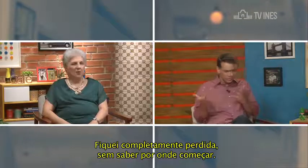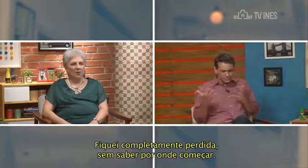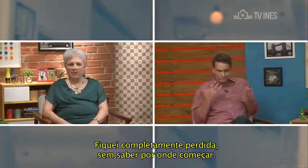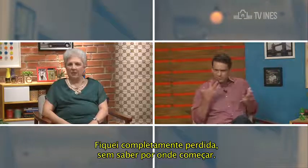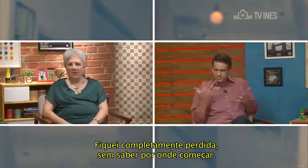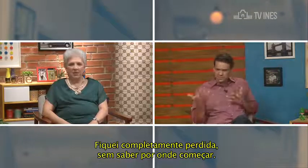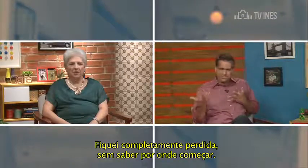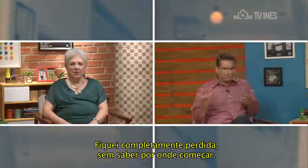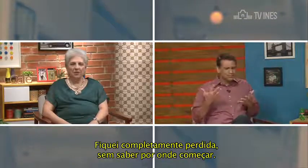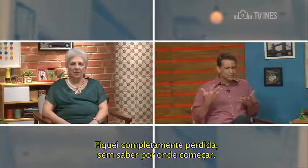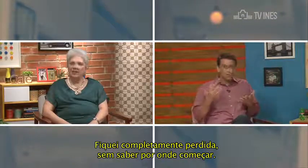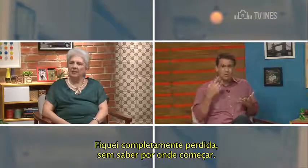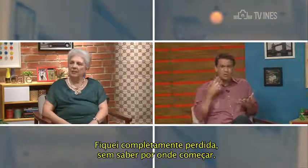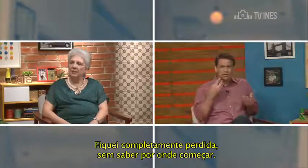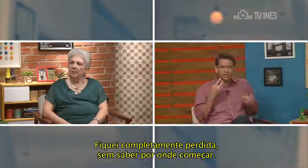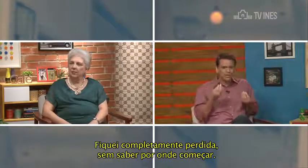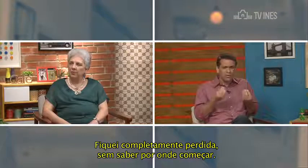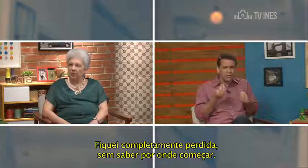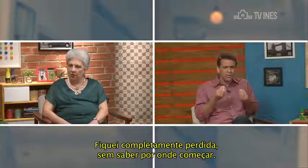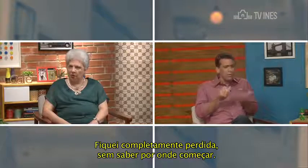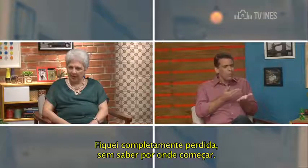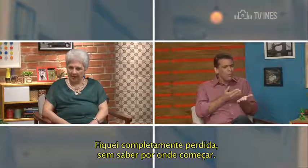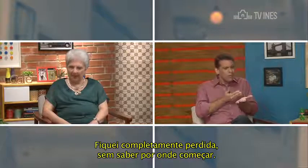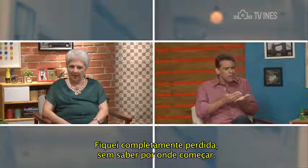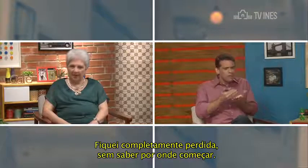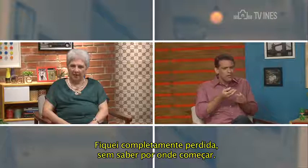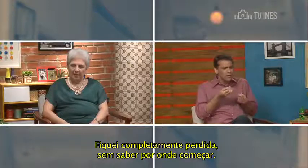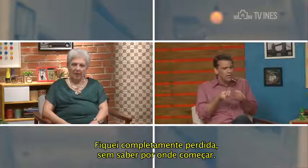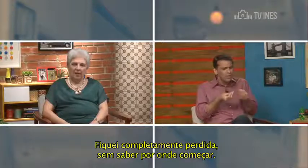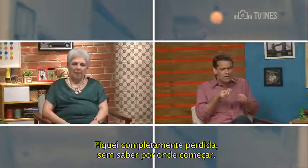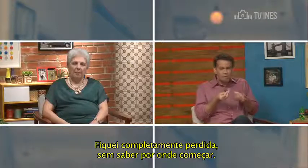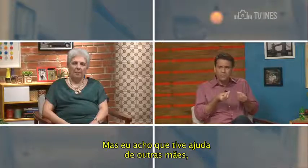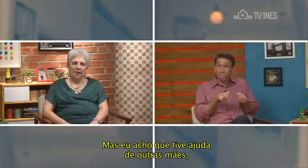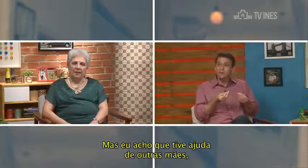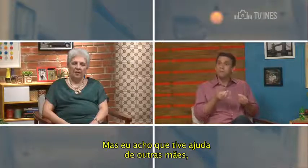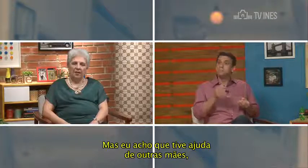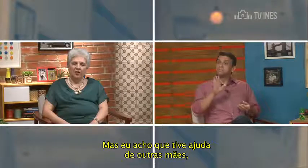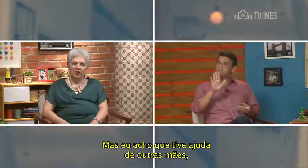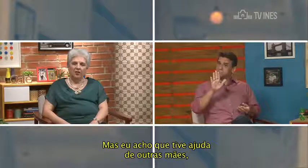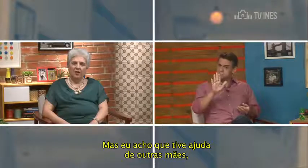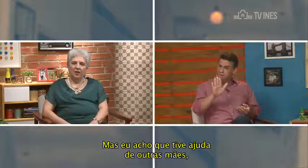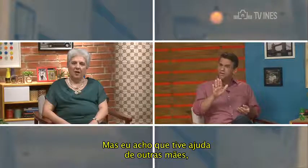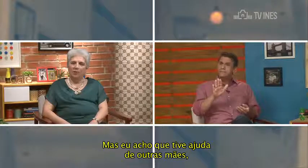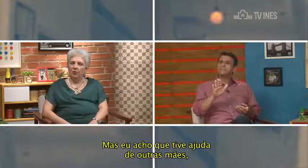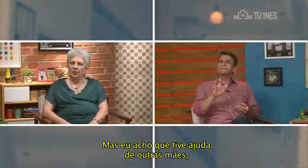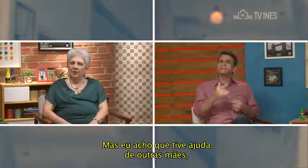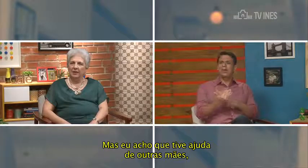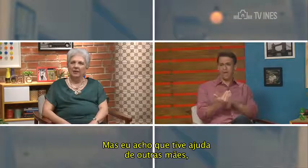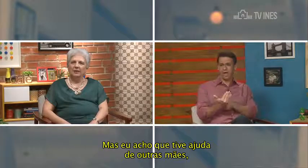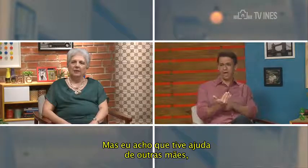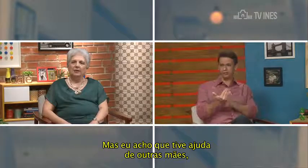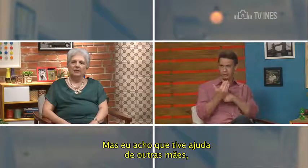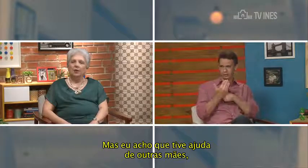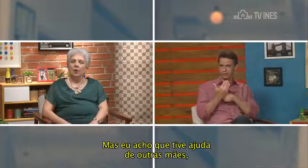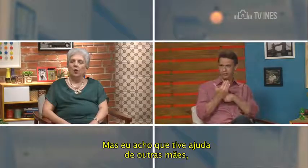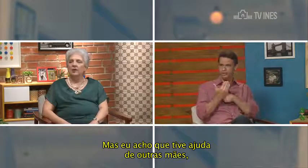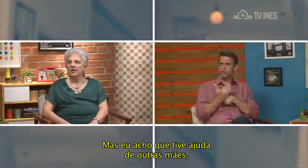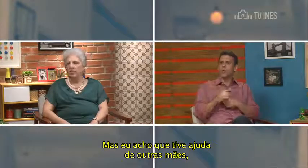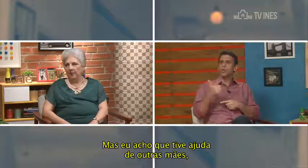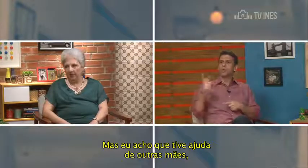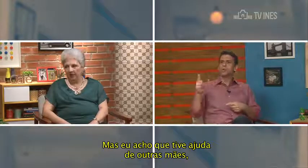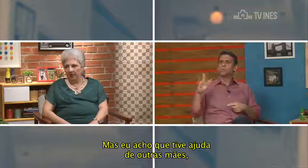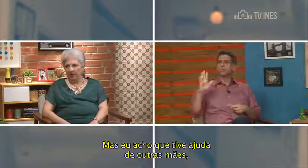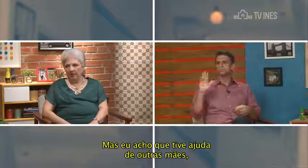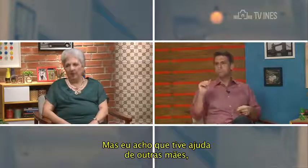Fiquei completamente perdida Sem saber por onde começar Mas eu acho que eu tive a ajuda De